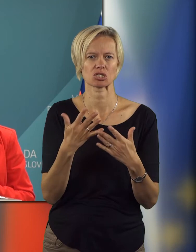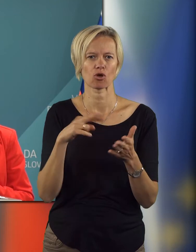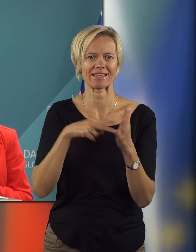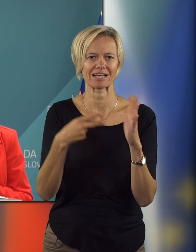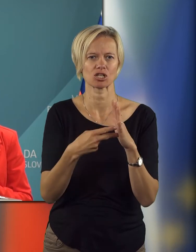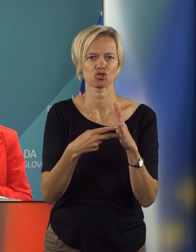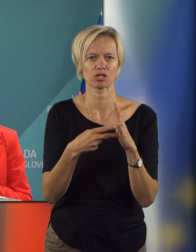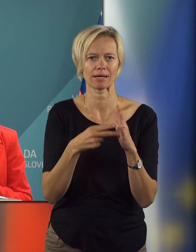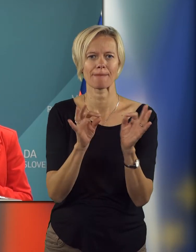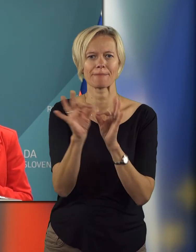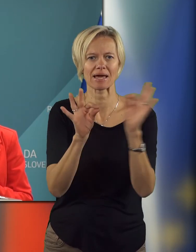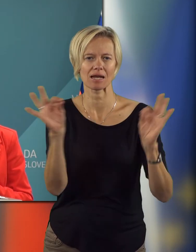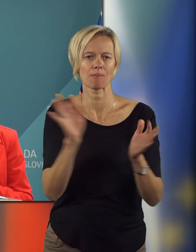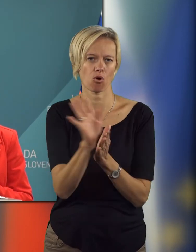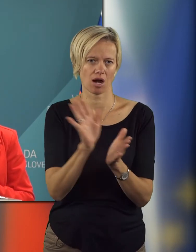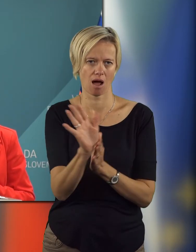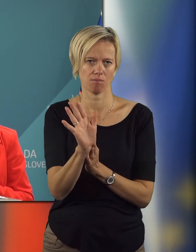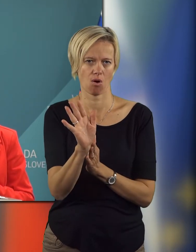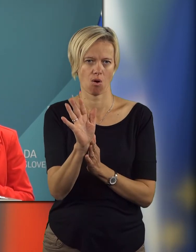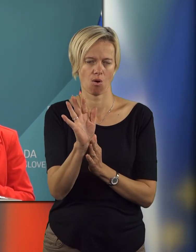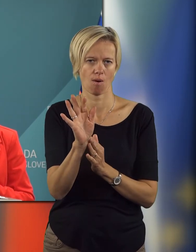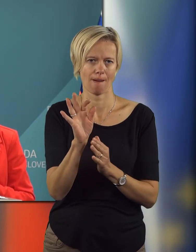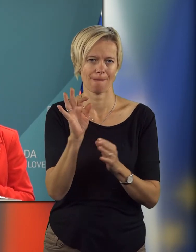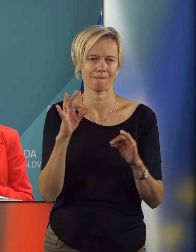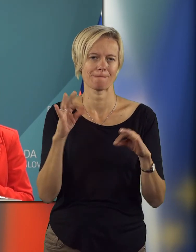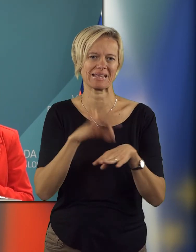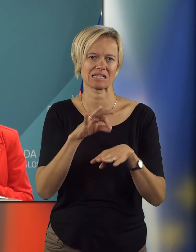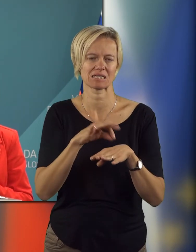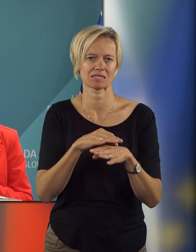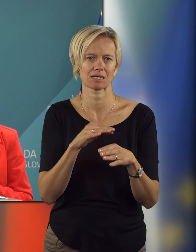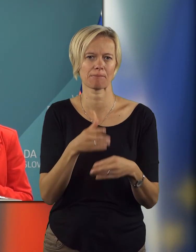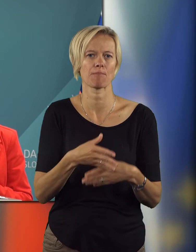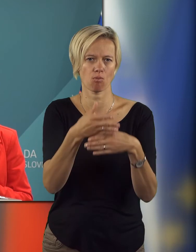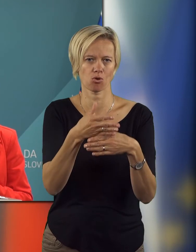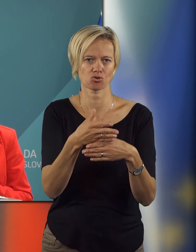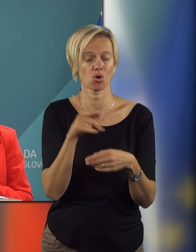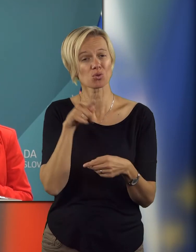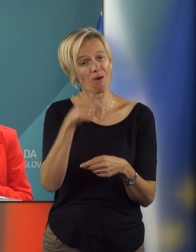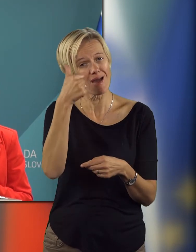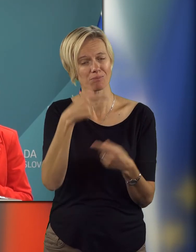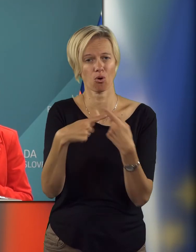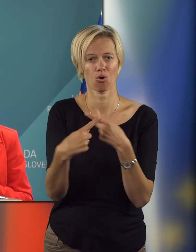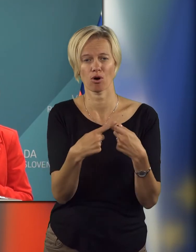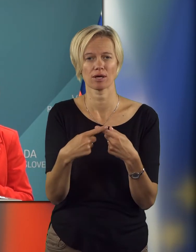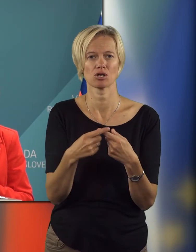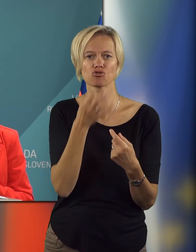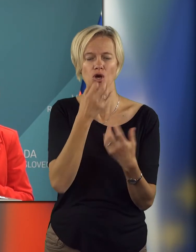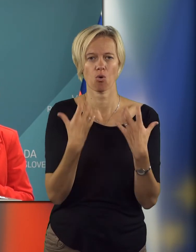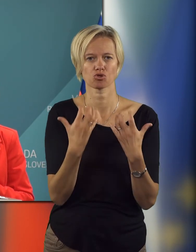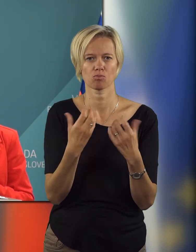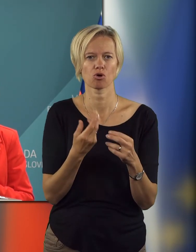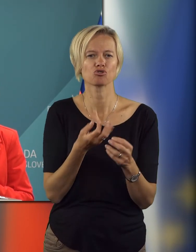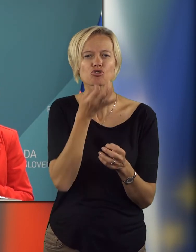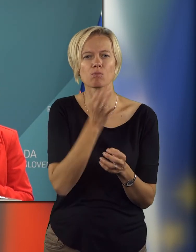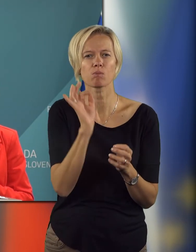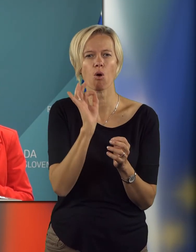strokovno-medicinsko-tehničnih meril porabe materijala in medicinskih pripomočkov. To je en pogoj, če hočemo